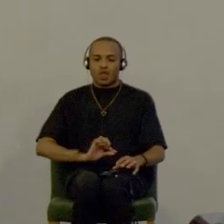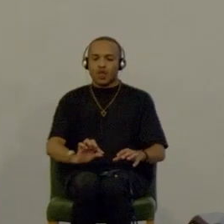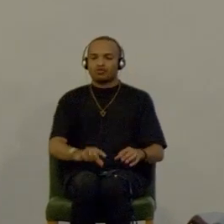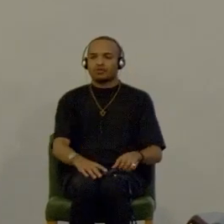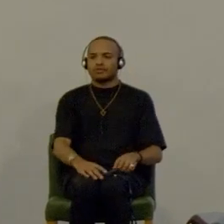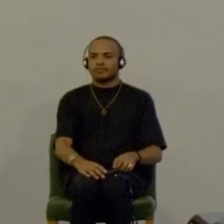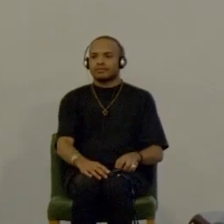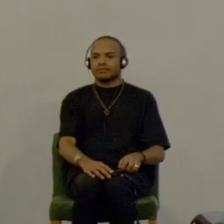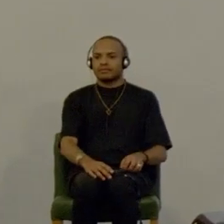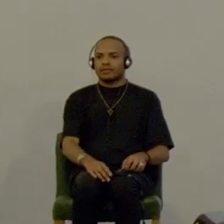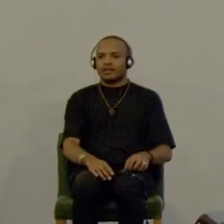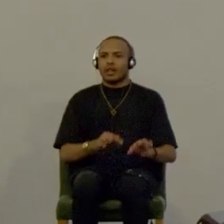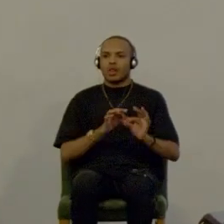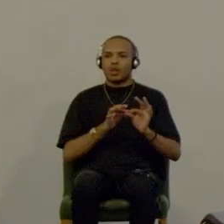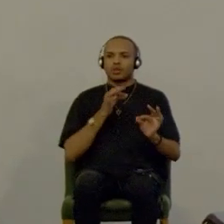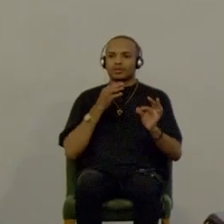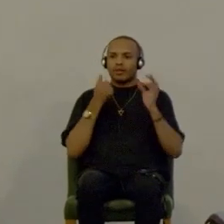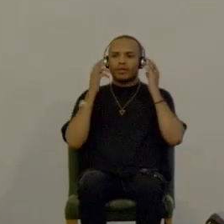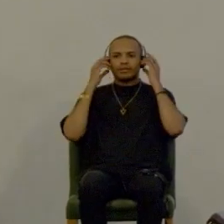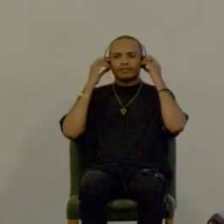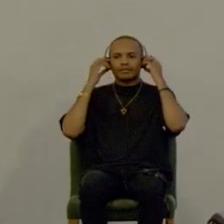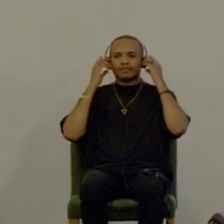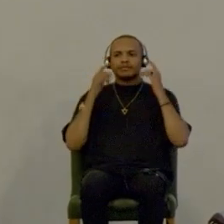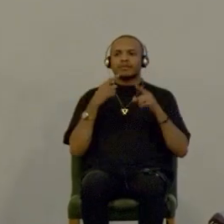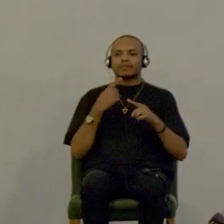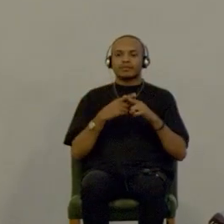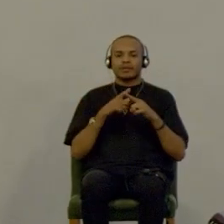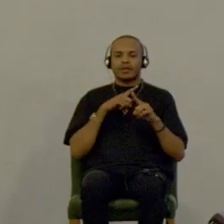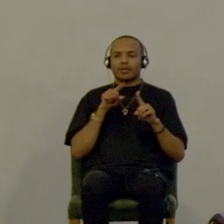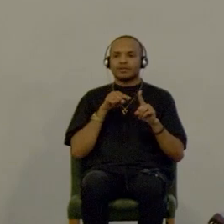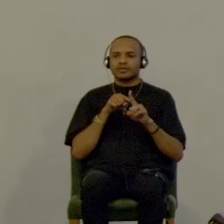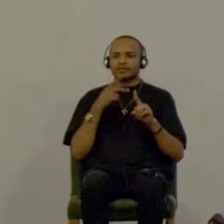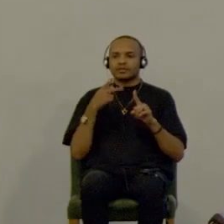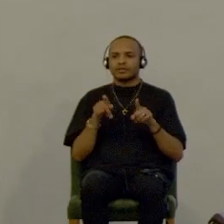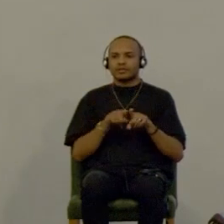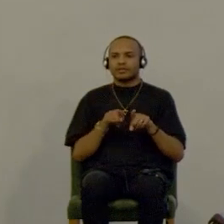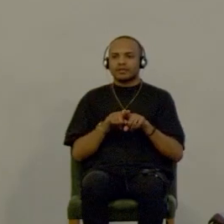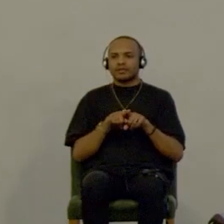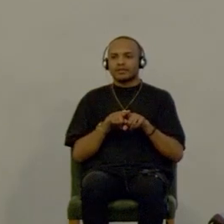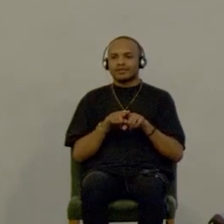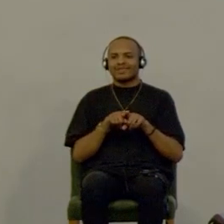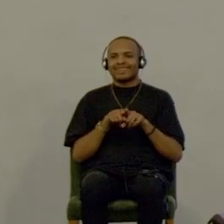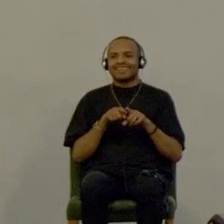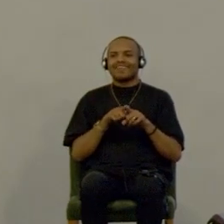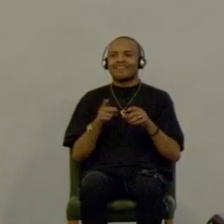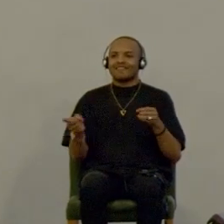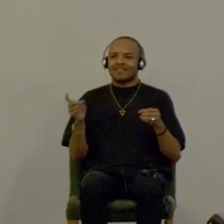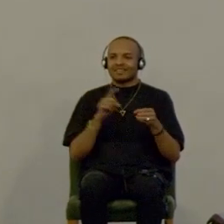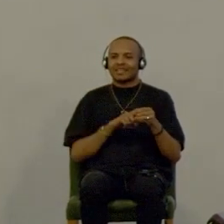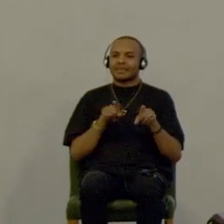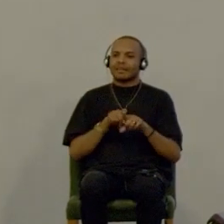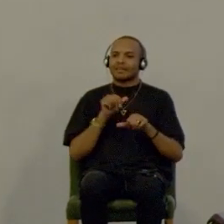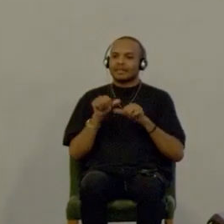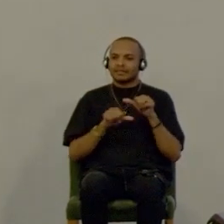si Terraforma a un but, c'est celui-là, c'est-à-dire d'être repris, transformé là